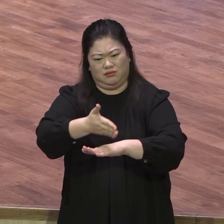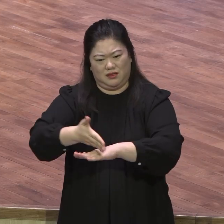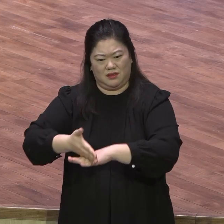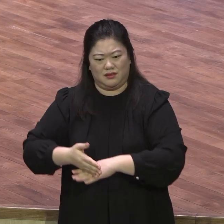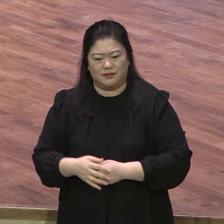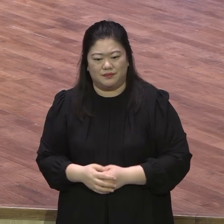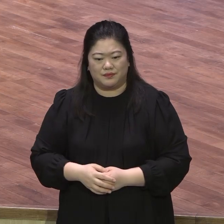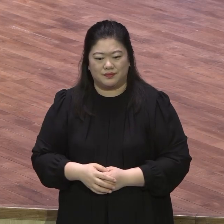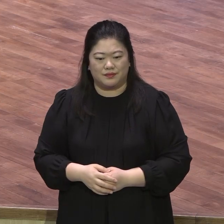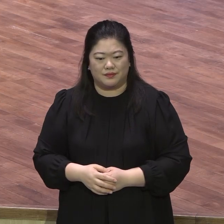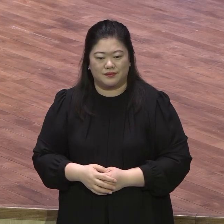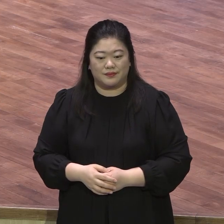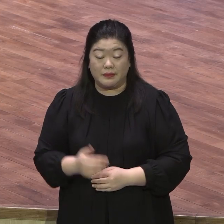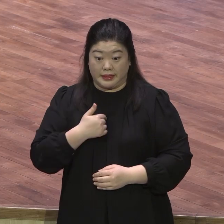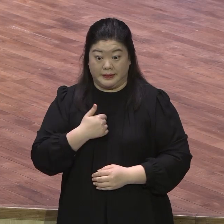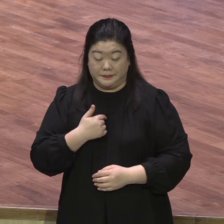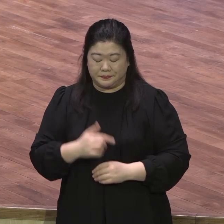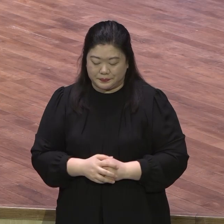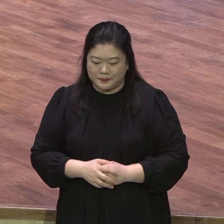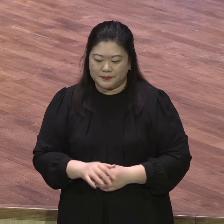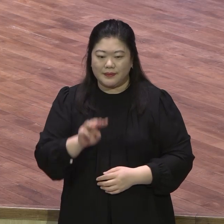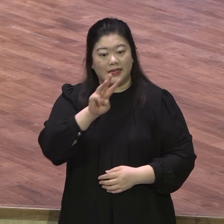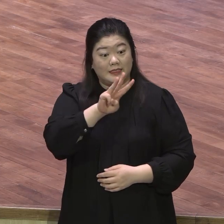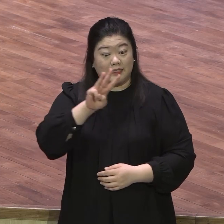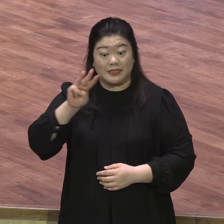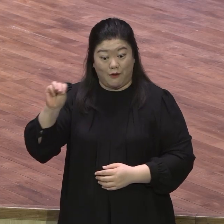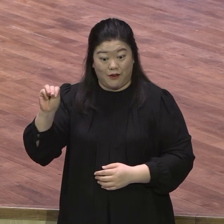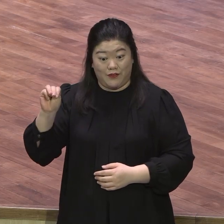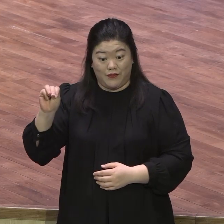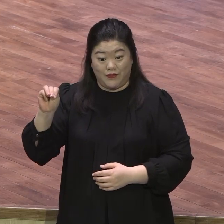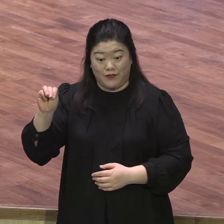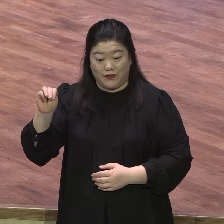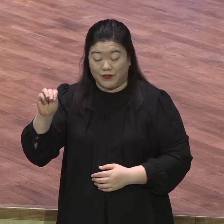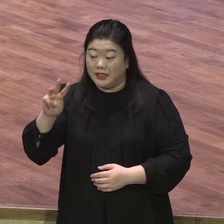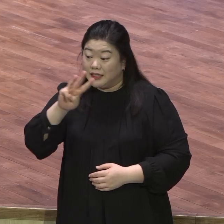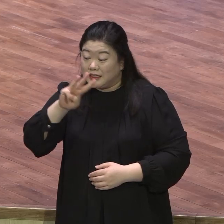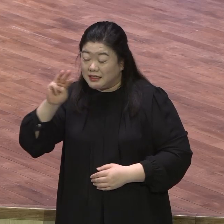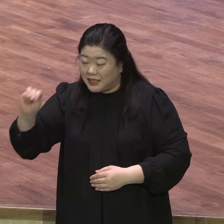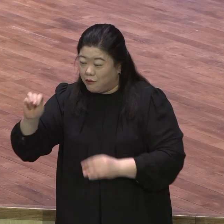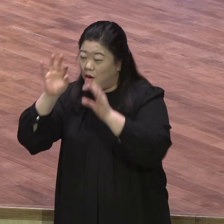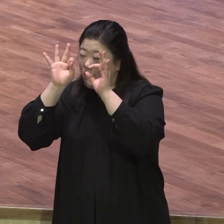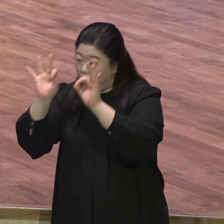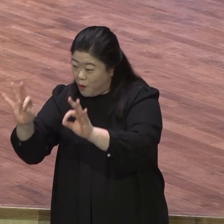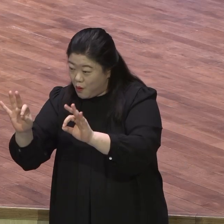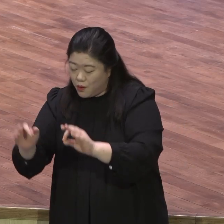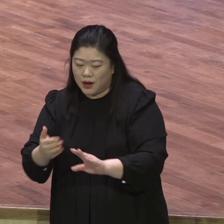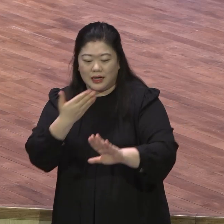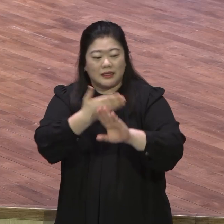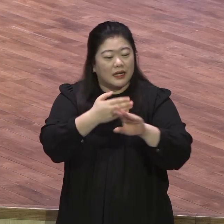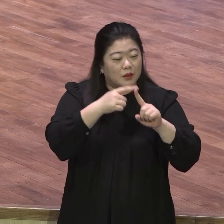여기는요 일반 사람들이 말하는 교회는 없어요 교회에 있을 수가 없어요